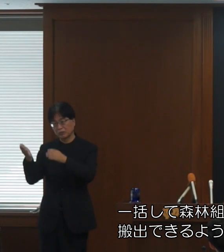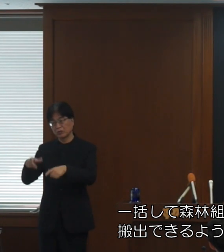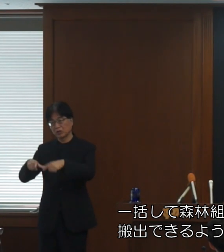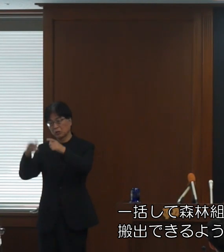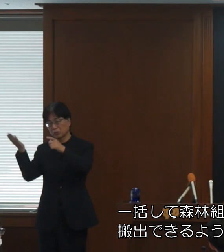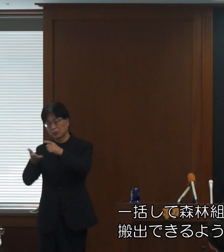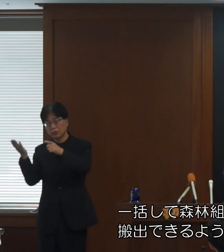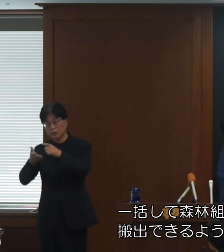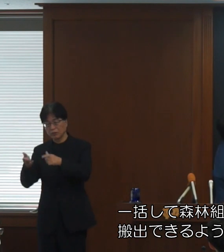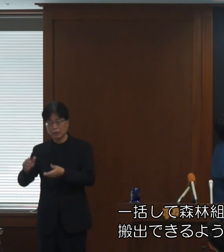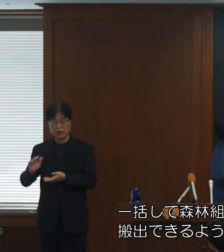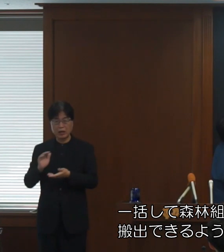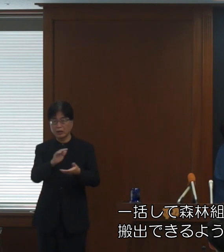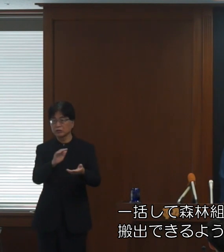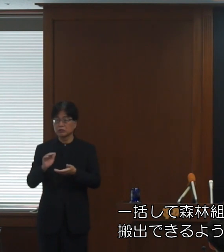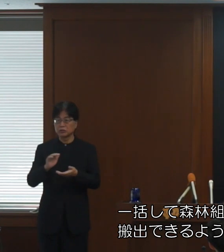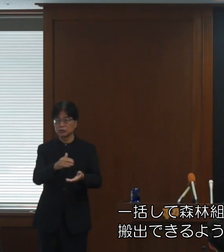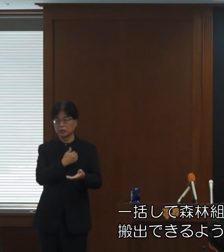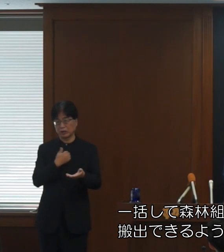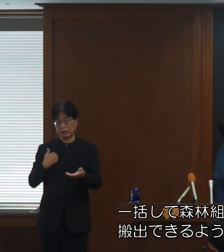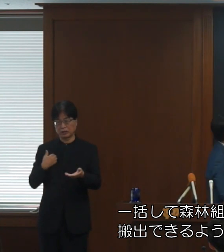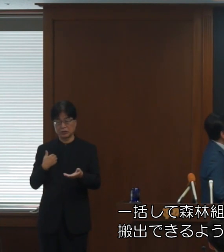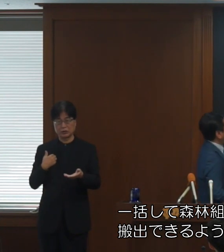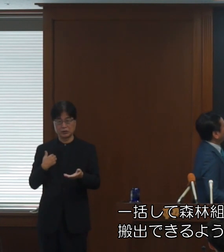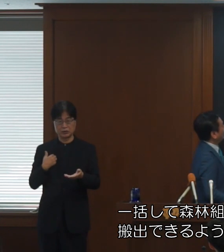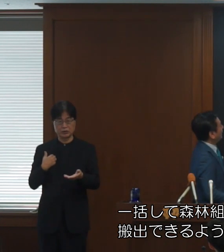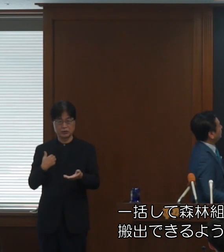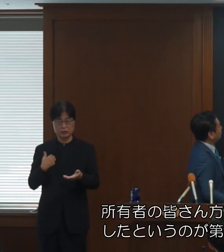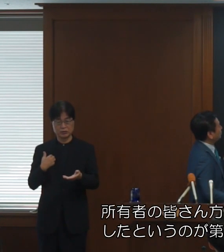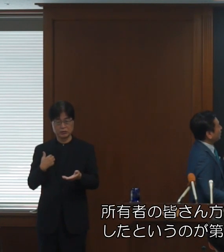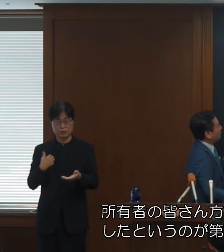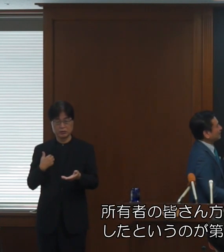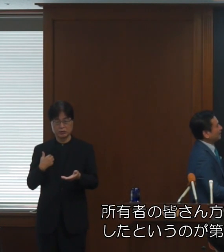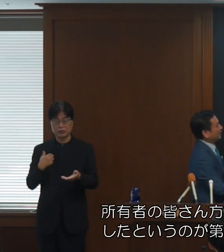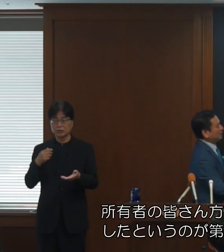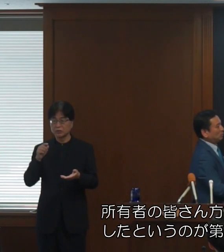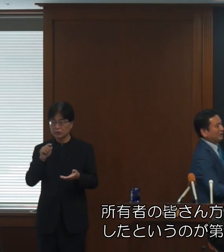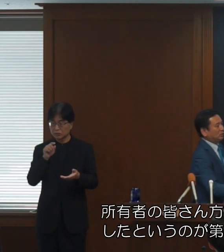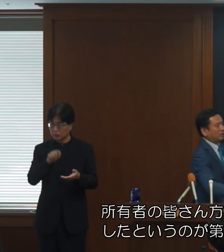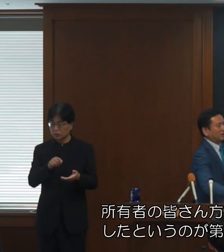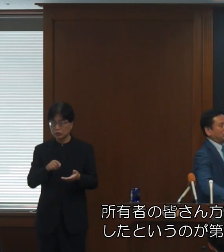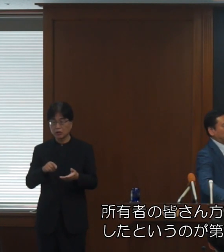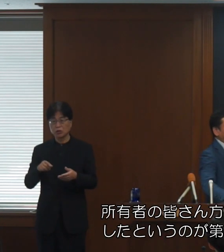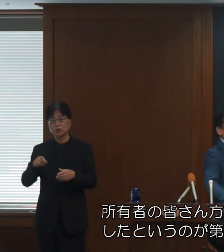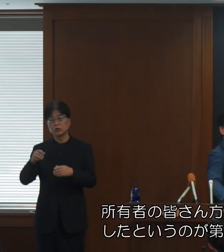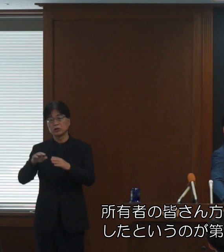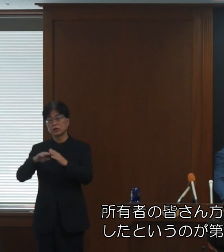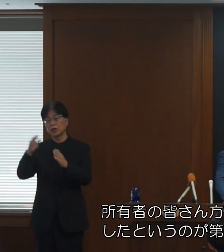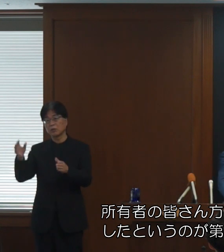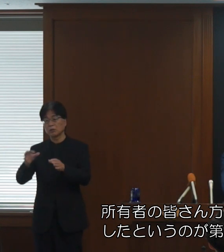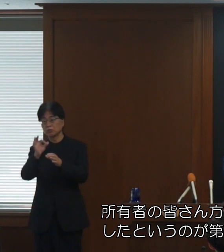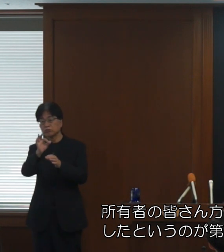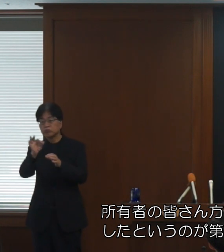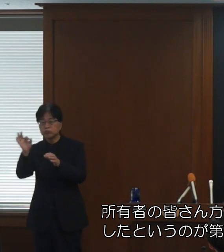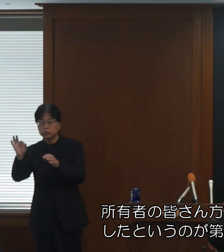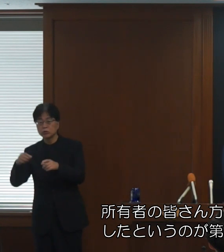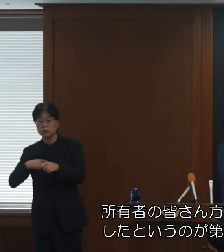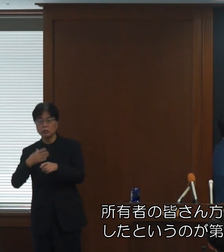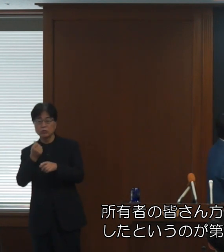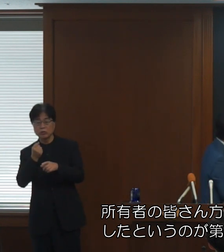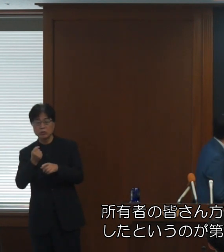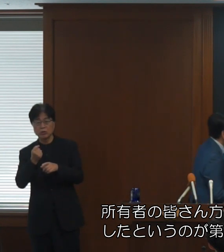ということをすることによって所有者の皆さん方にもメリットが出るようにしたというのが